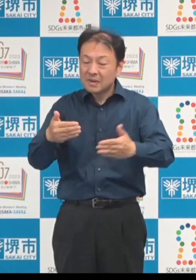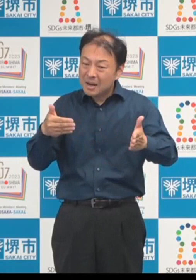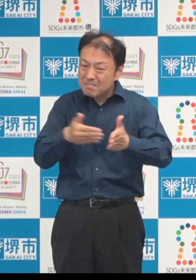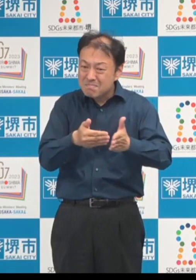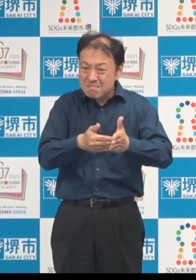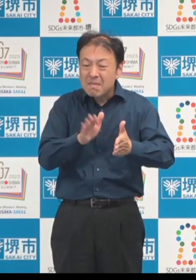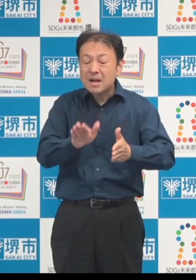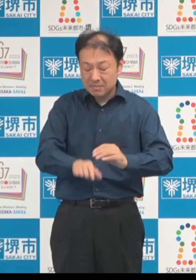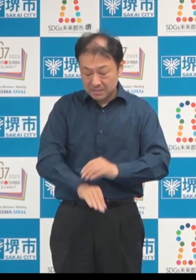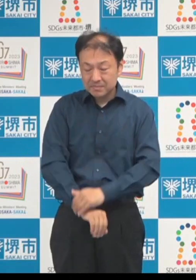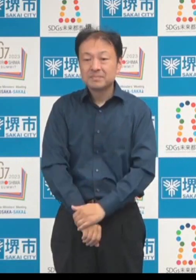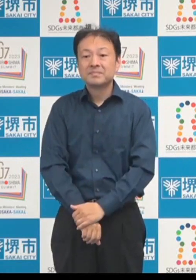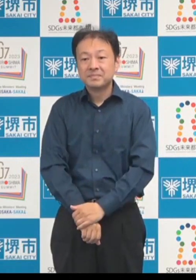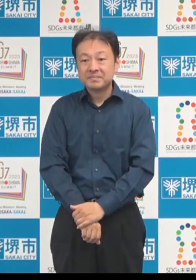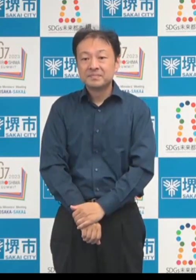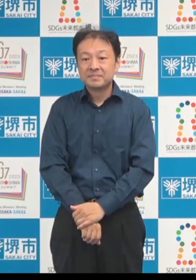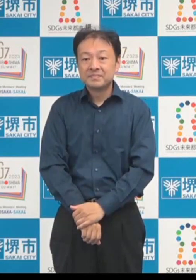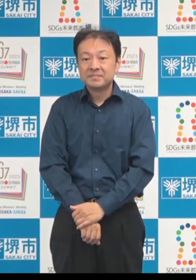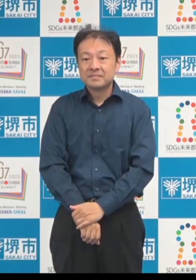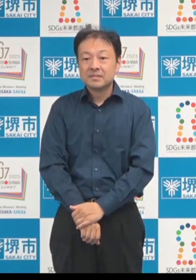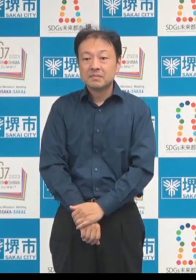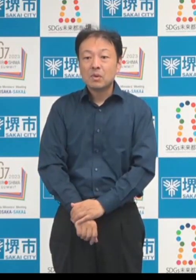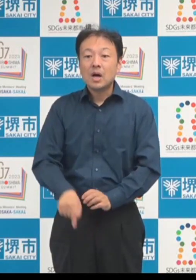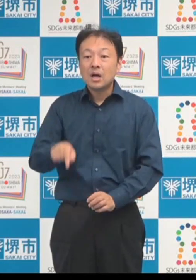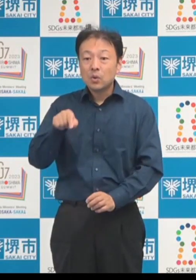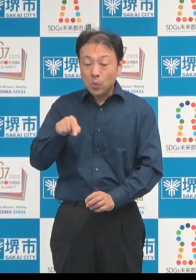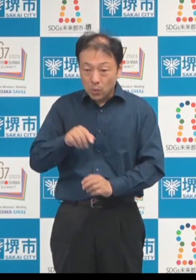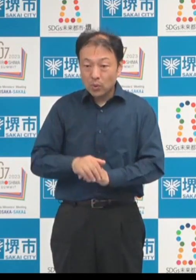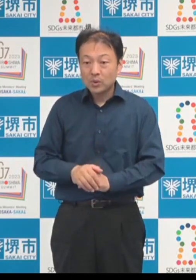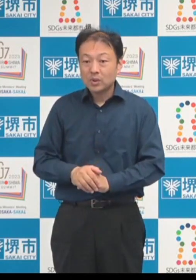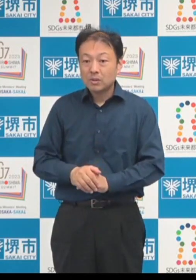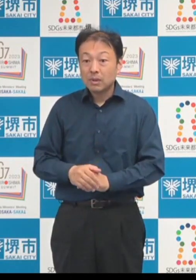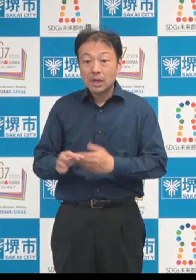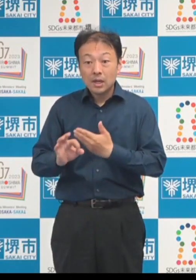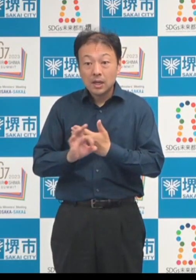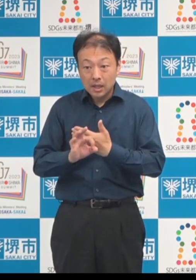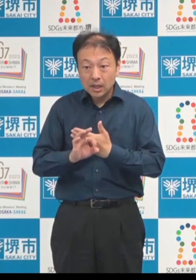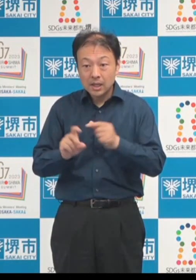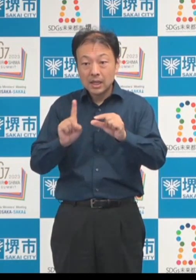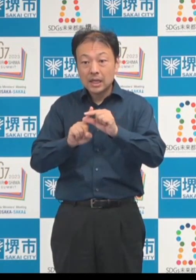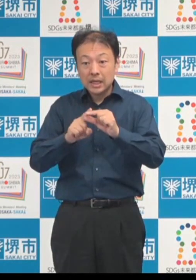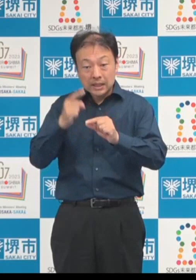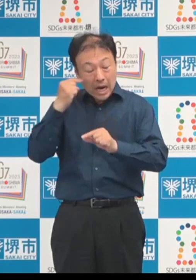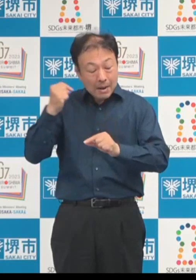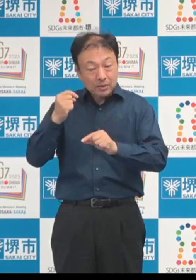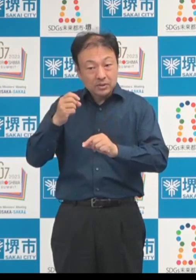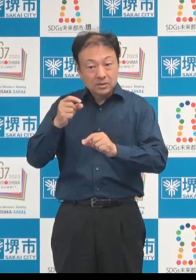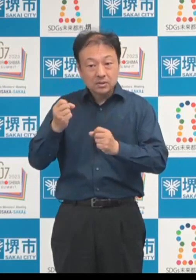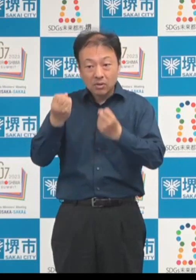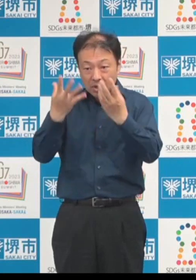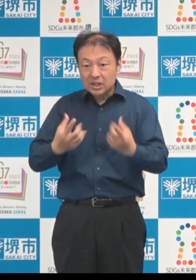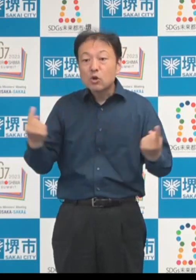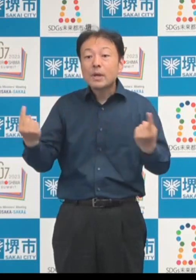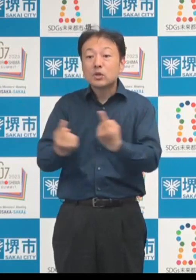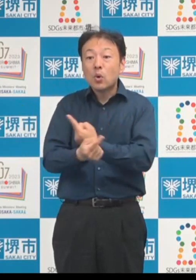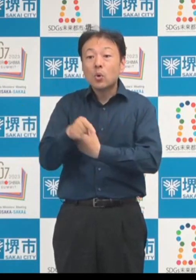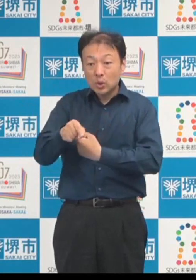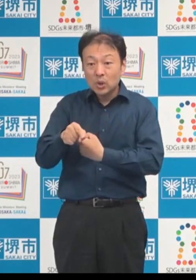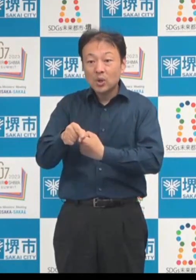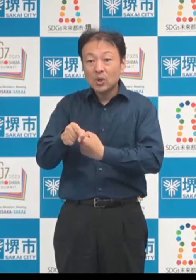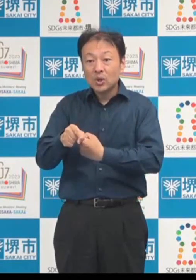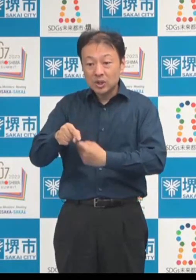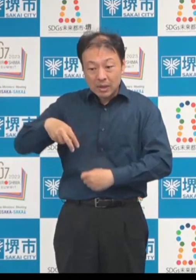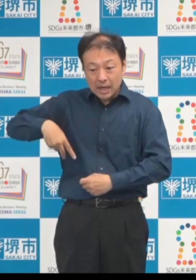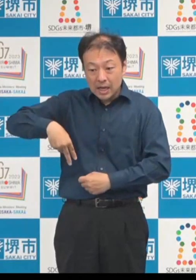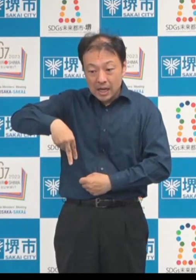てしまうと考えますので、今回のような、例えば中本のイノベーションに関しては通路にポスターを貼ったりですね、いろいろ